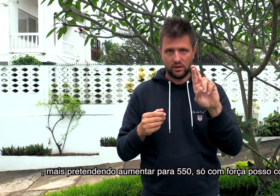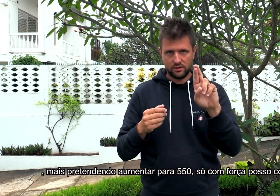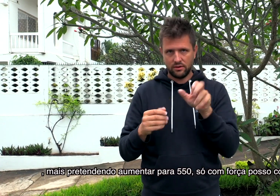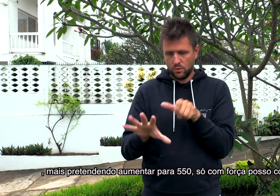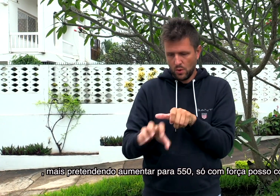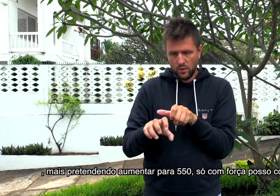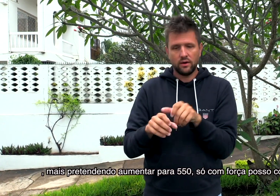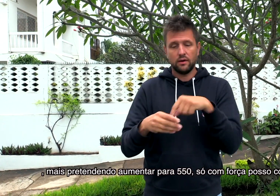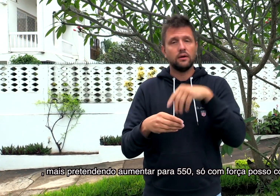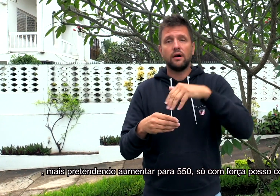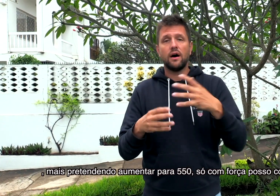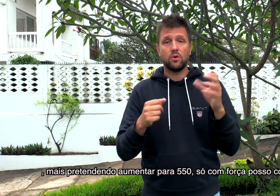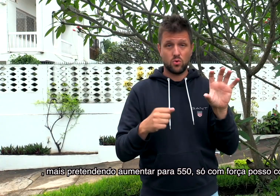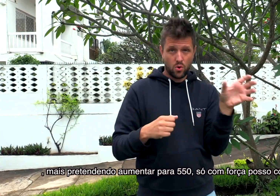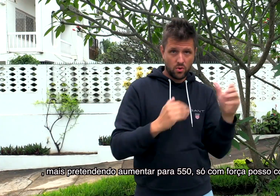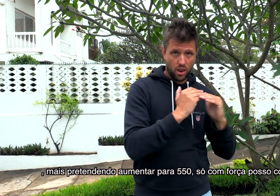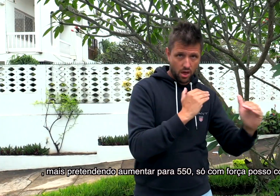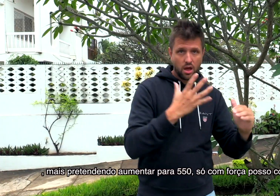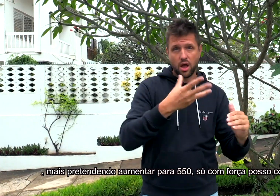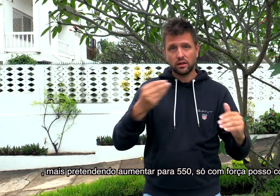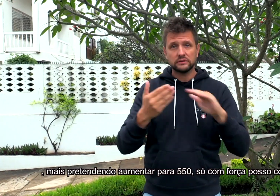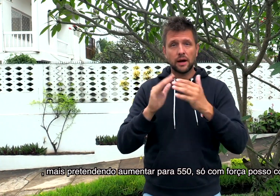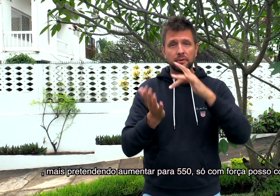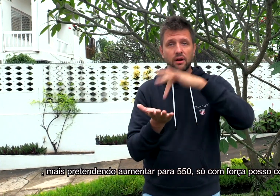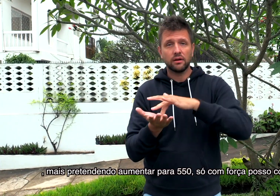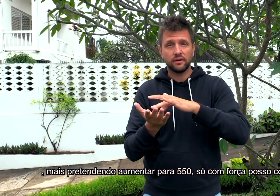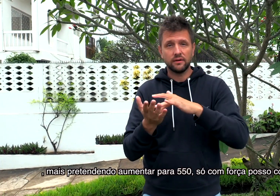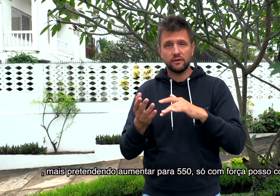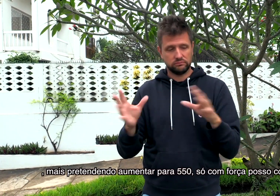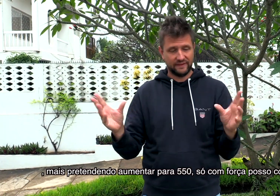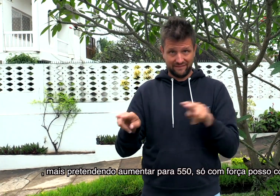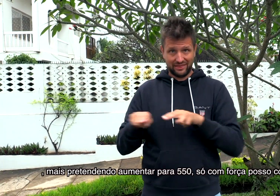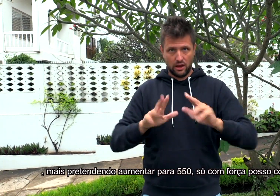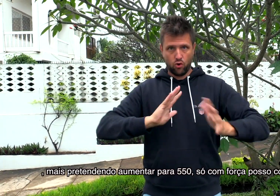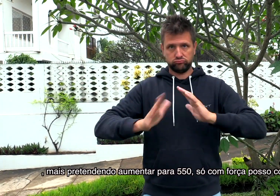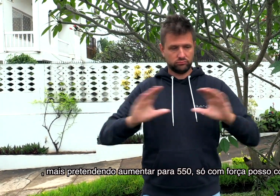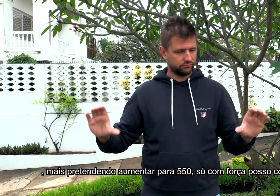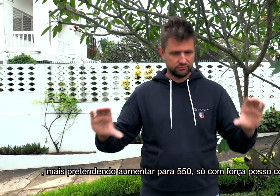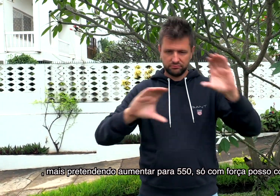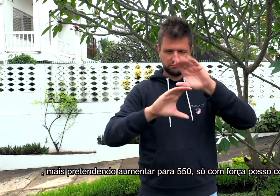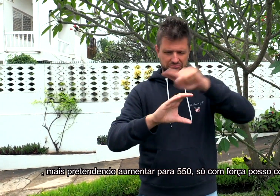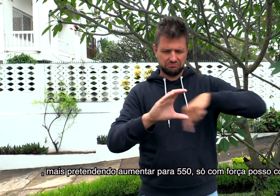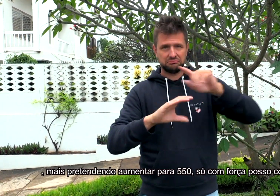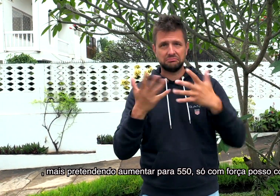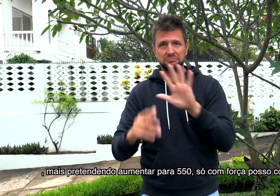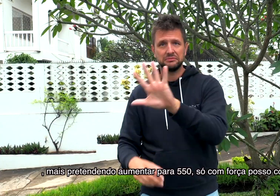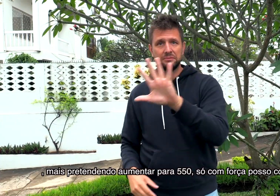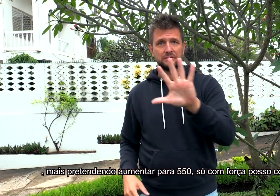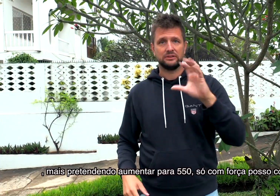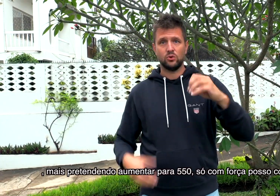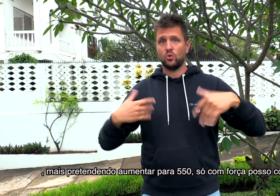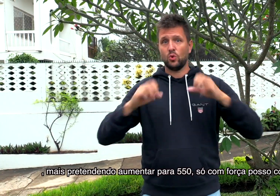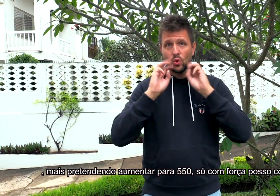259 sinais, mas pretendo aumentar para 550. Só com força posso